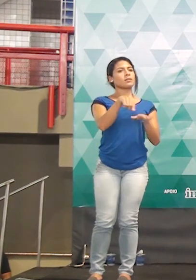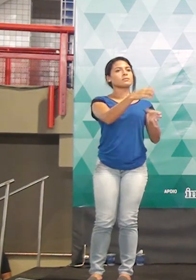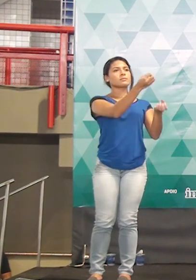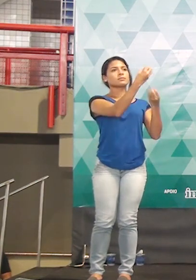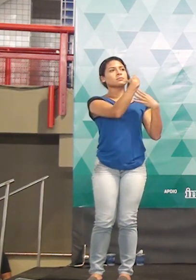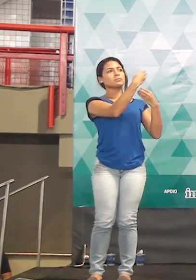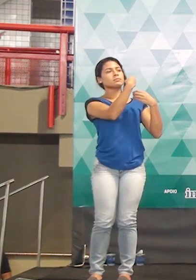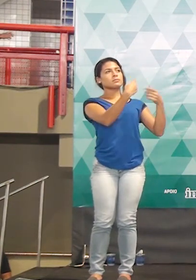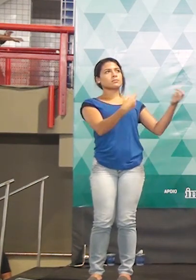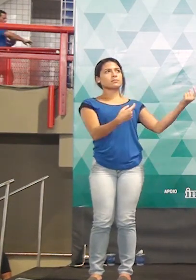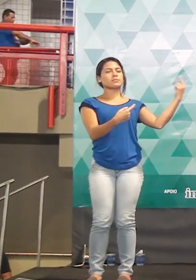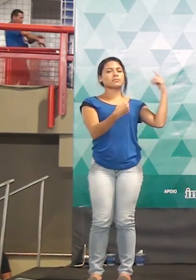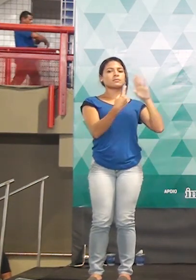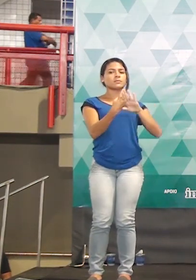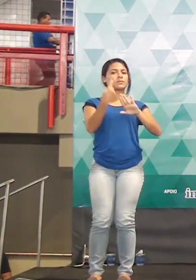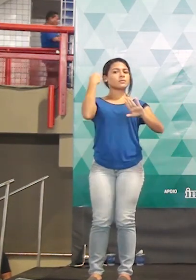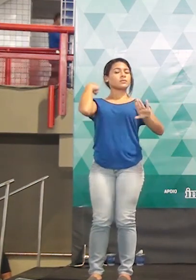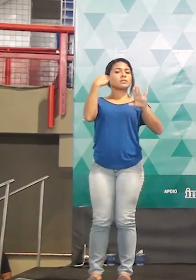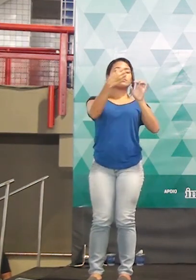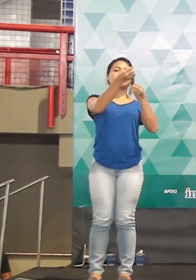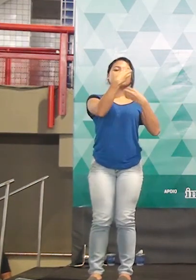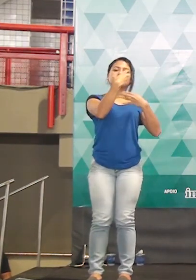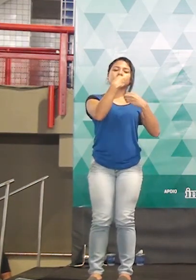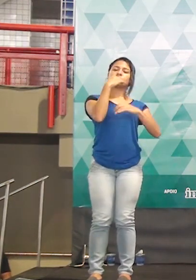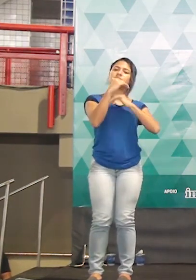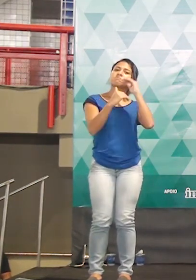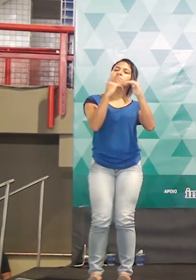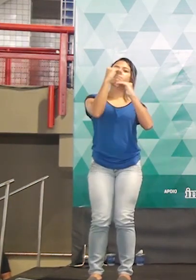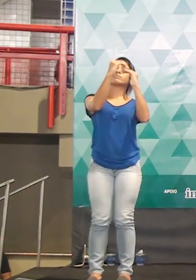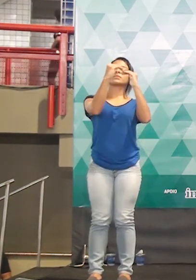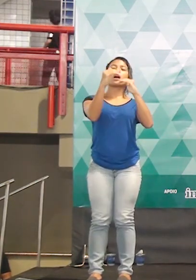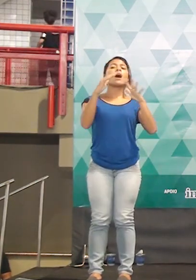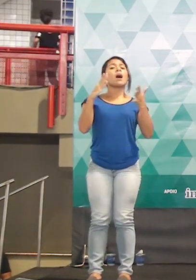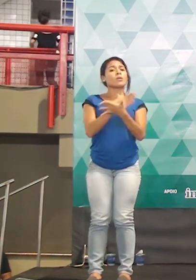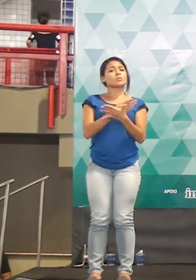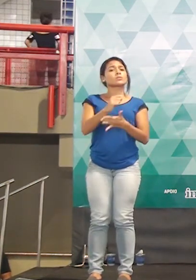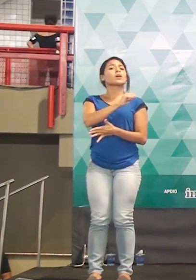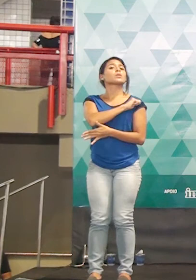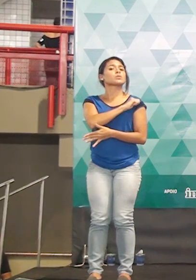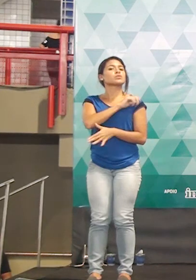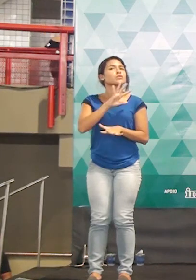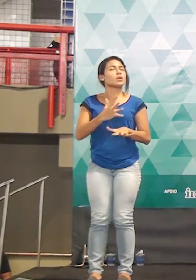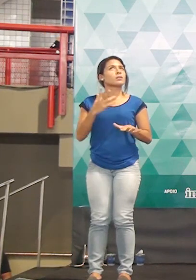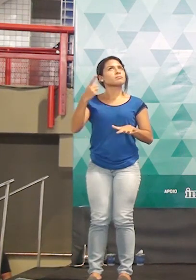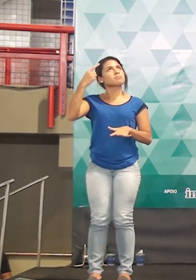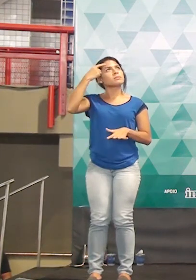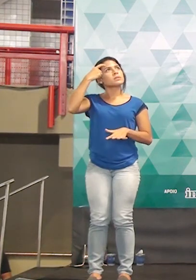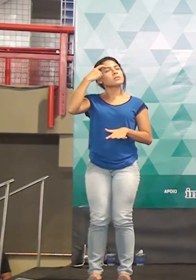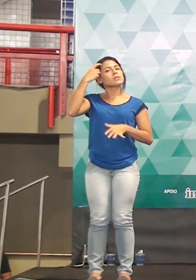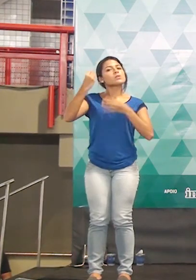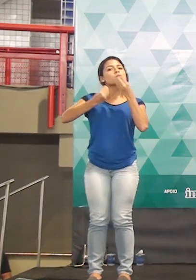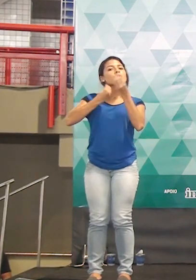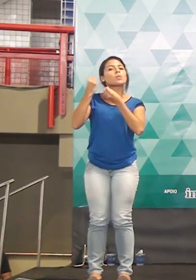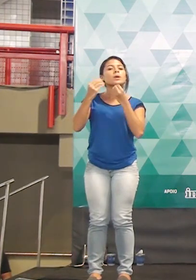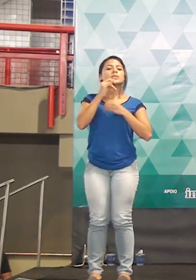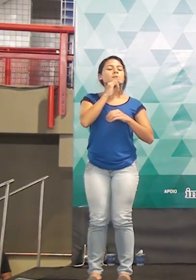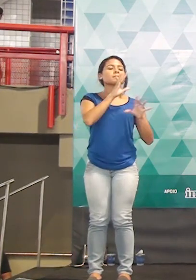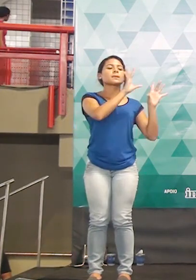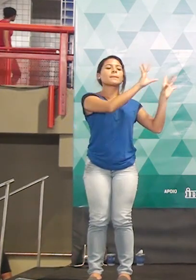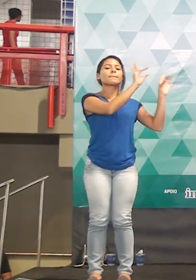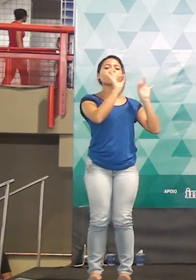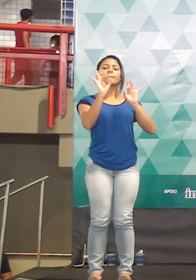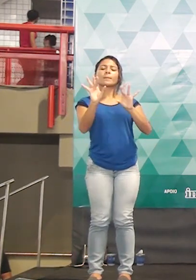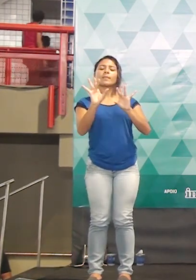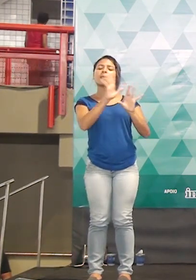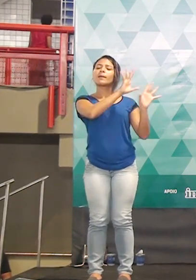é citação. Existem alunos que já nessa época do ano já separa uma citação que dá certo em qualquer